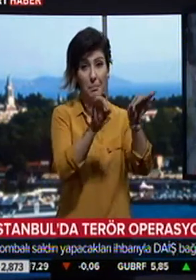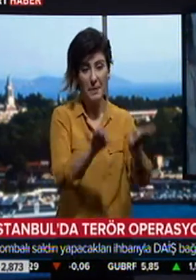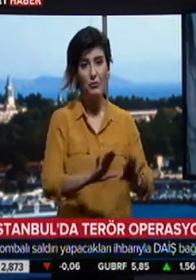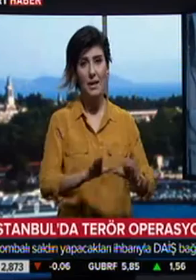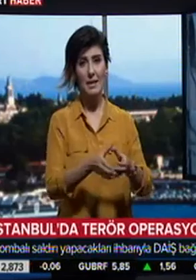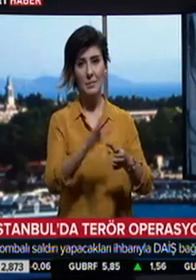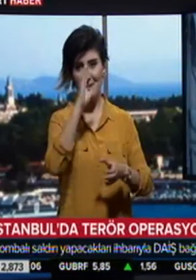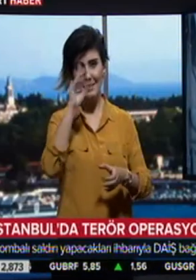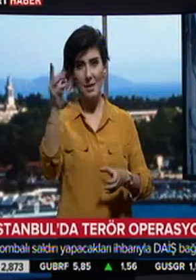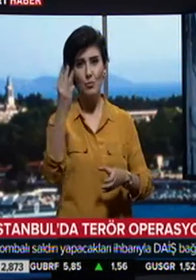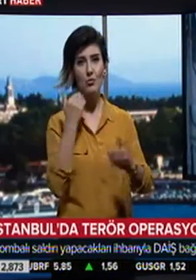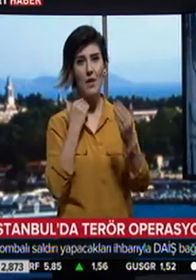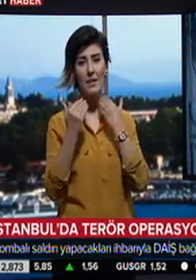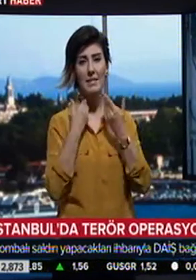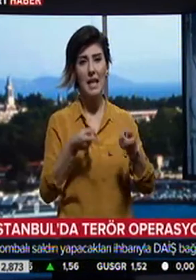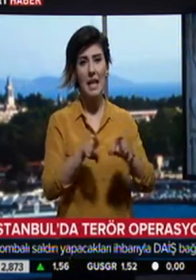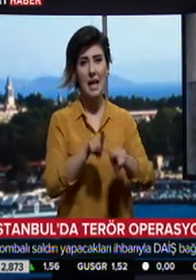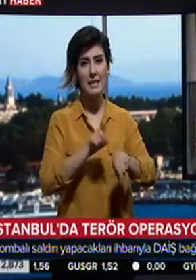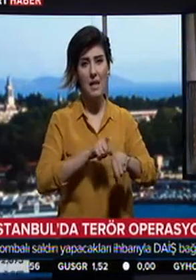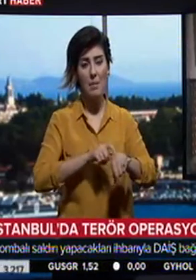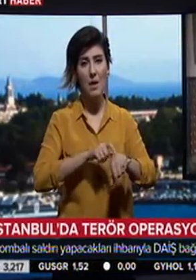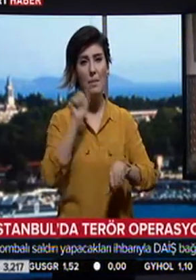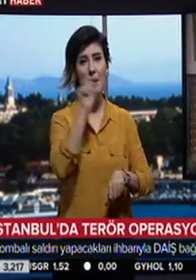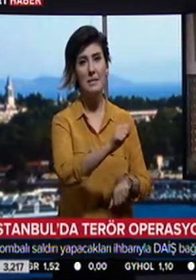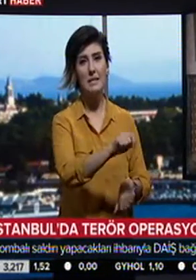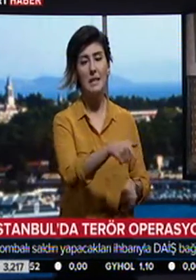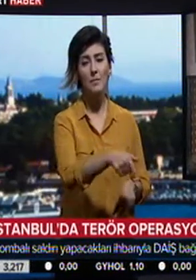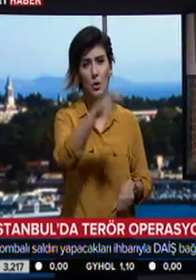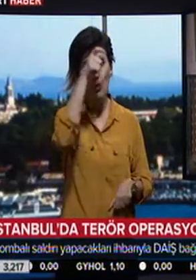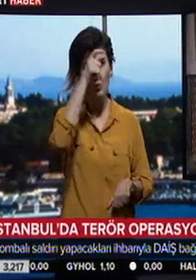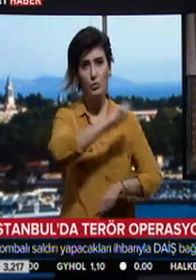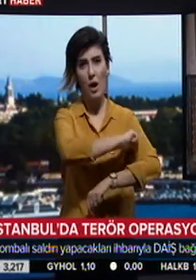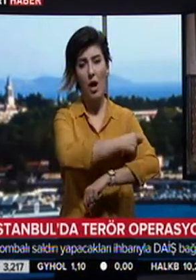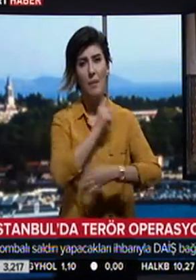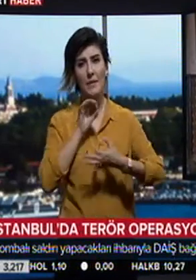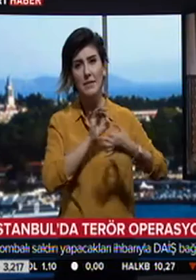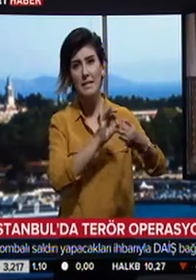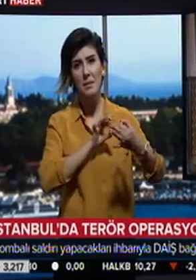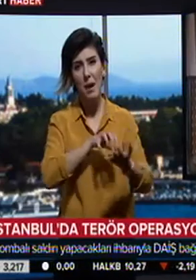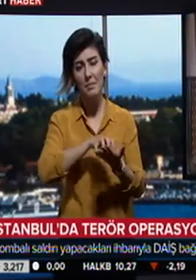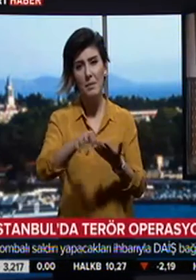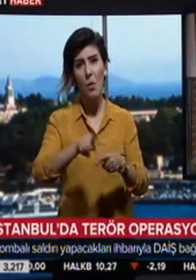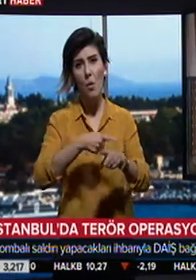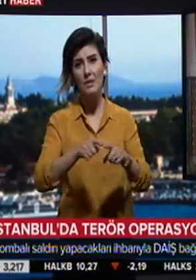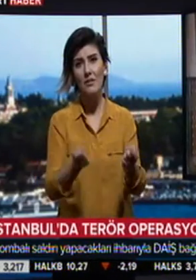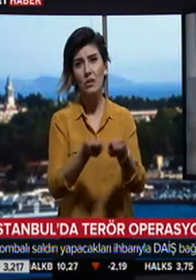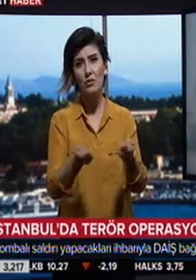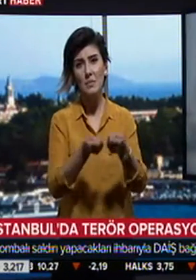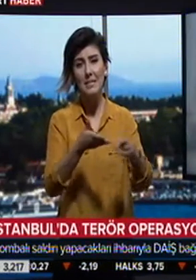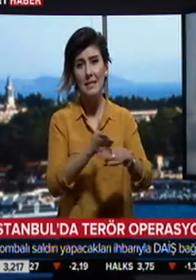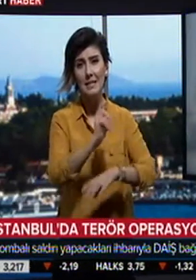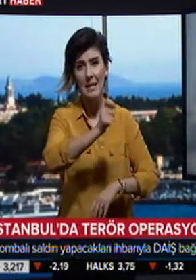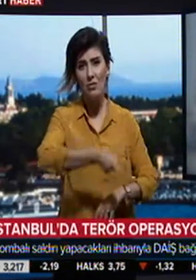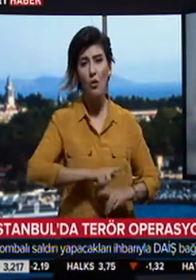geçen ekipler İstanbul'da 3 adrese eş zamanlı baskın düzenledi. Türk ve Alman istihbarat birimlerinin ortak